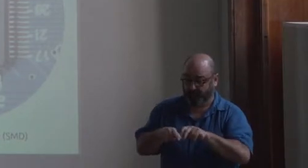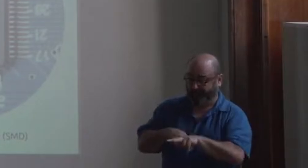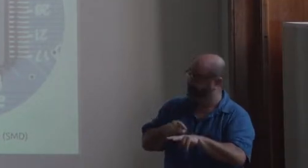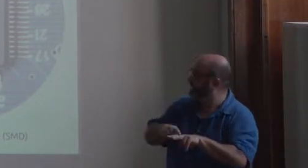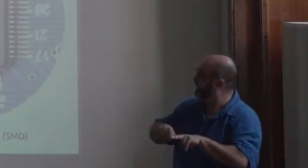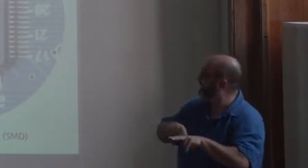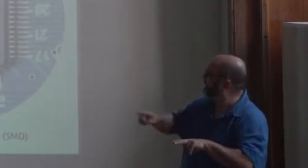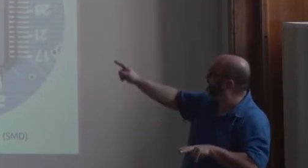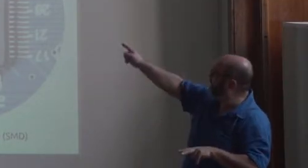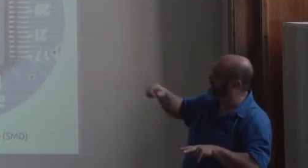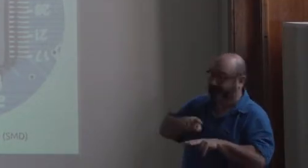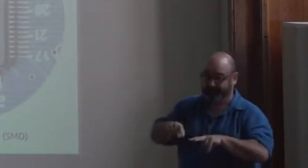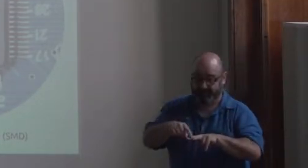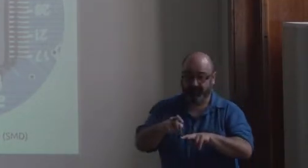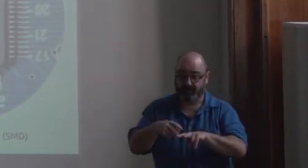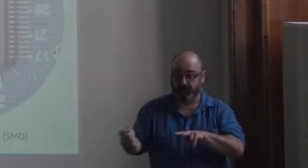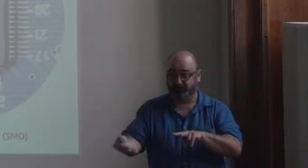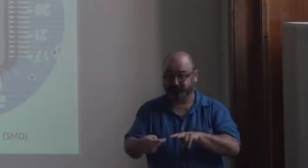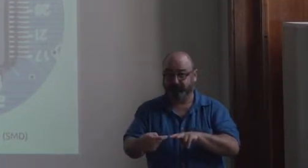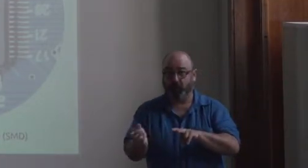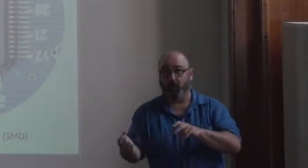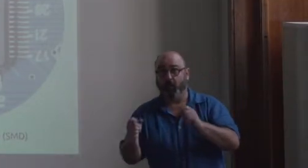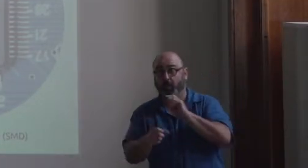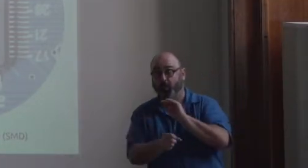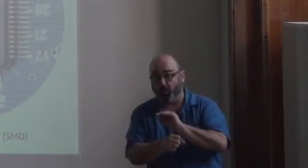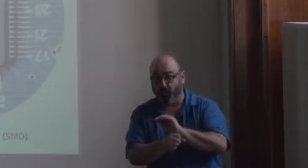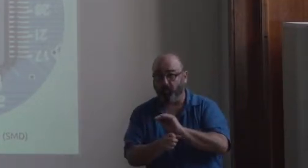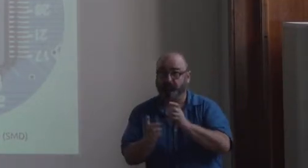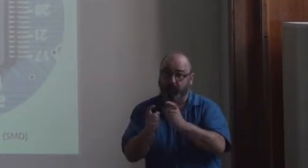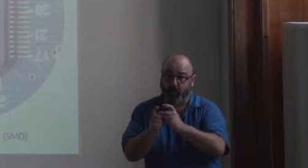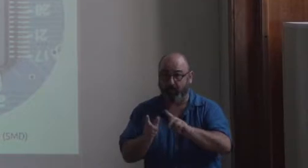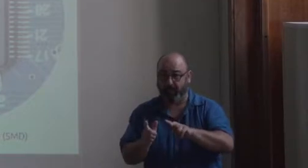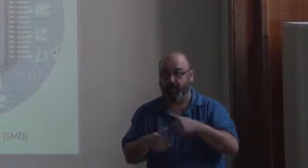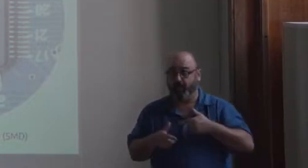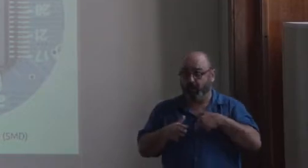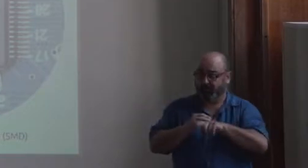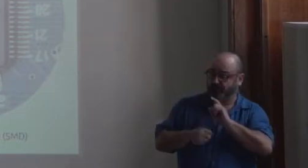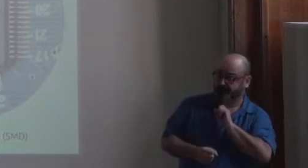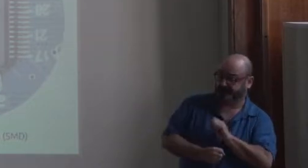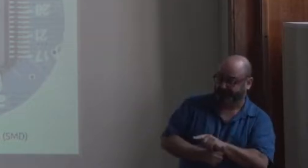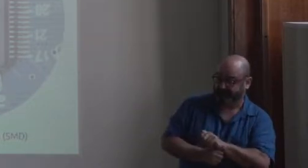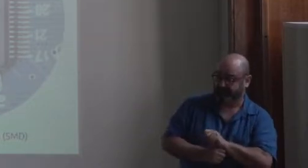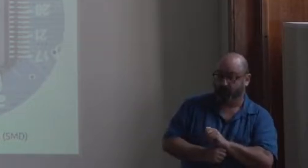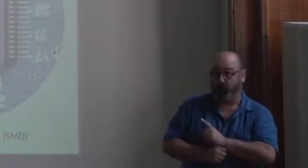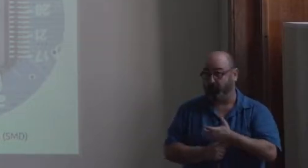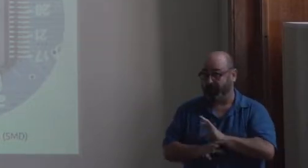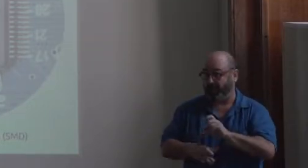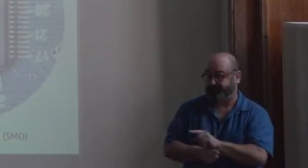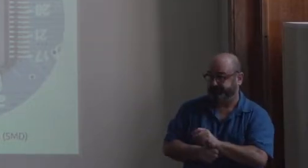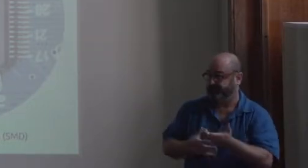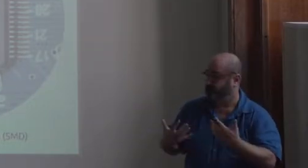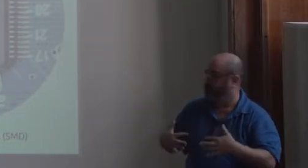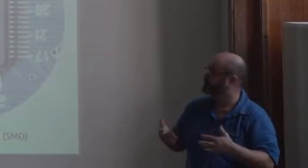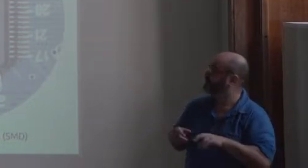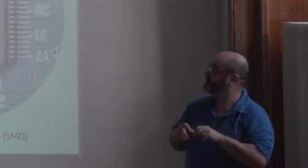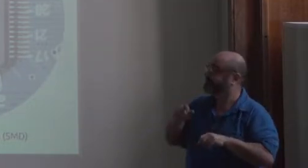sur laquelle vous pouvez décider de mettre du courant ou pas. Et donc votre logiciel peut décider de mettre de l'électricité ou pas sur une de ces pattes. Et ça,